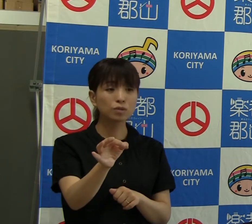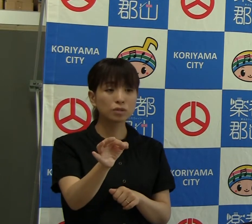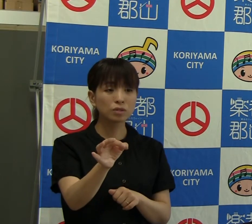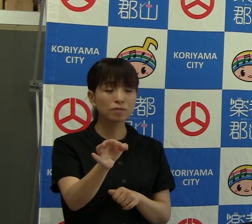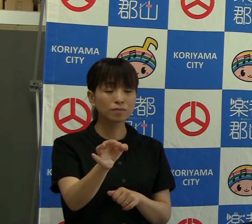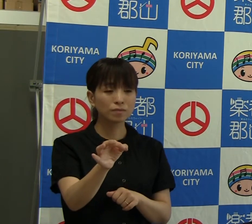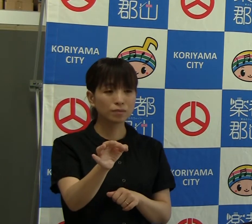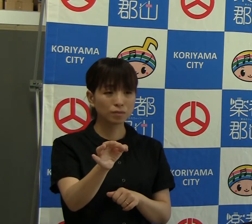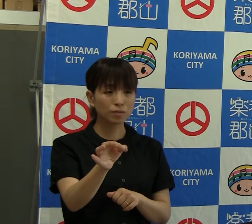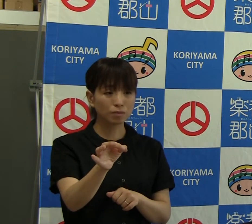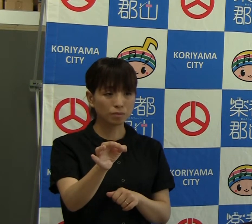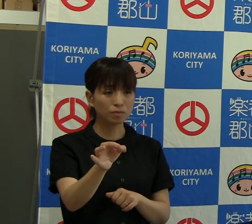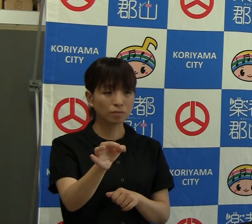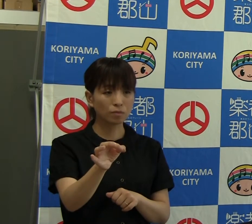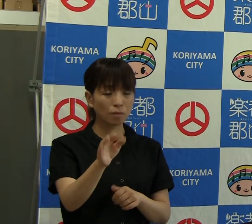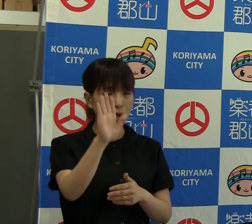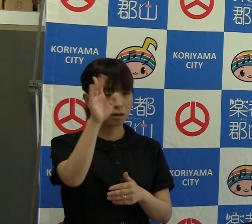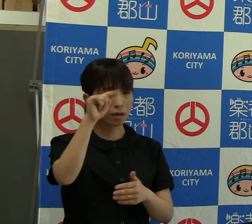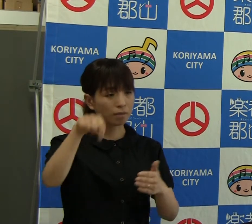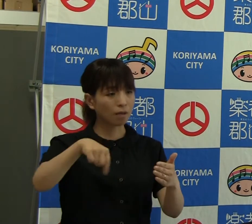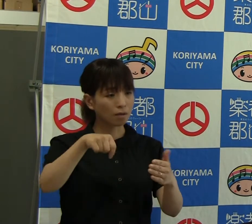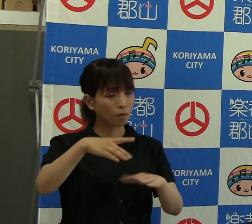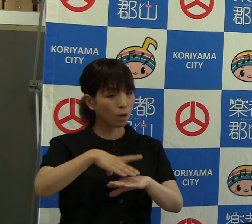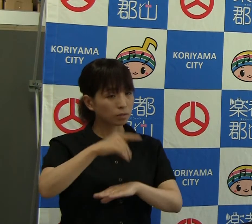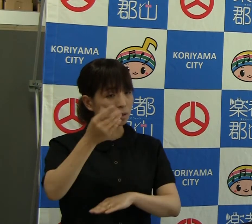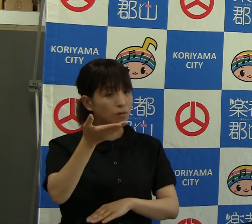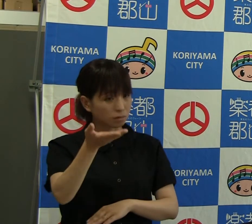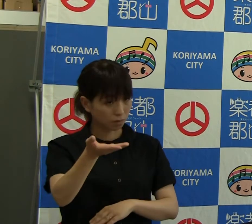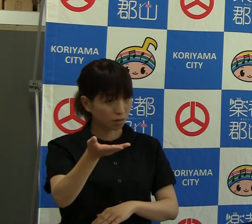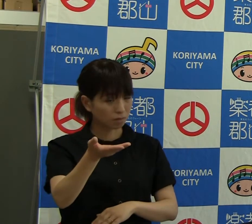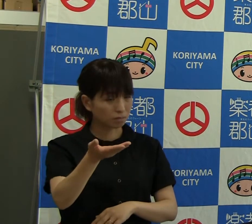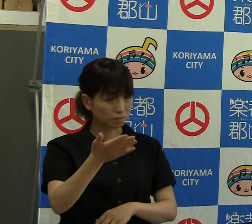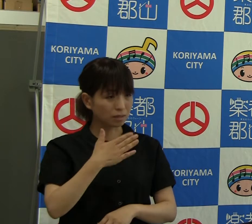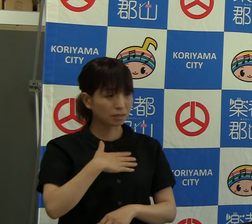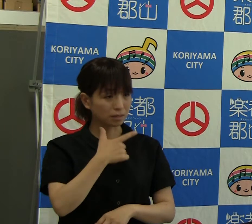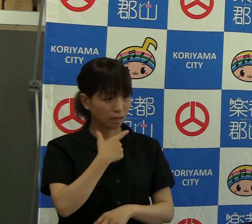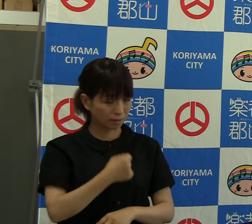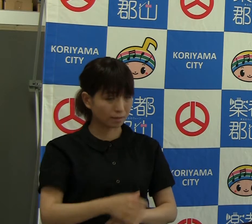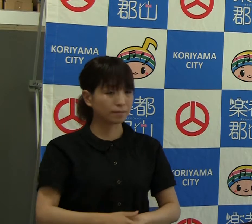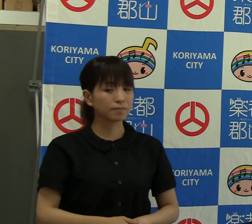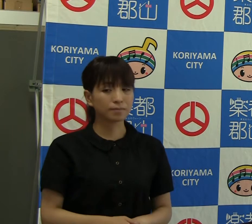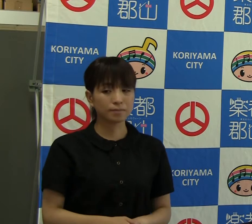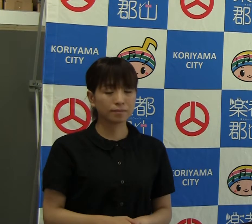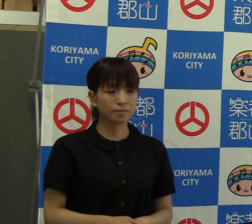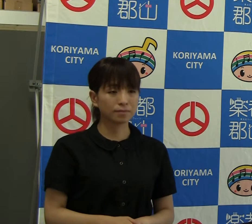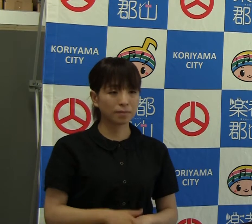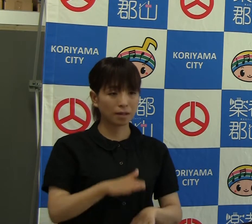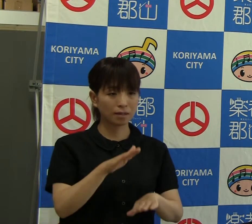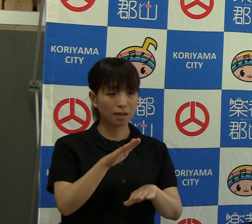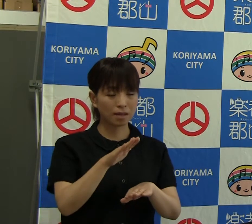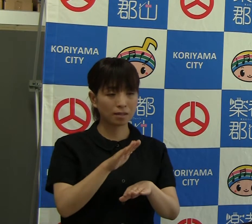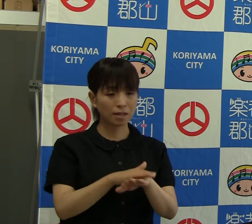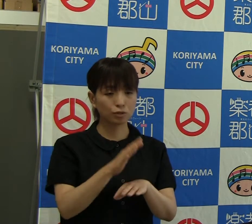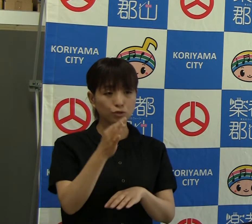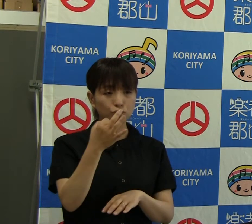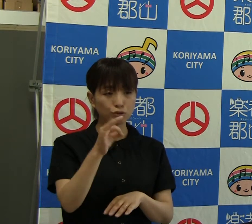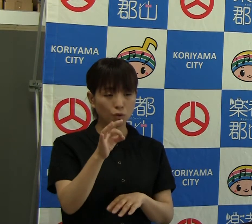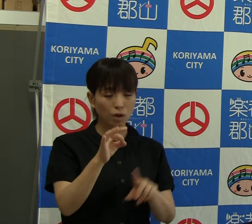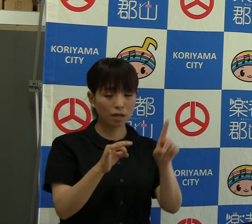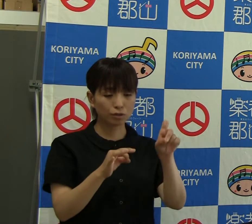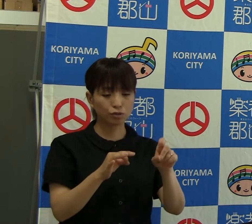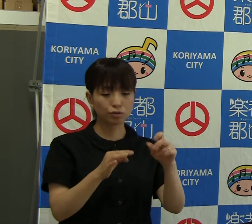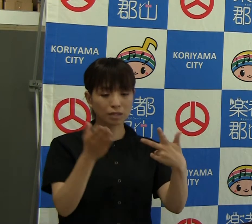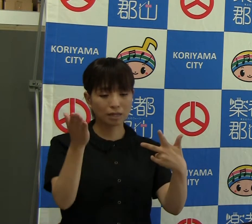仕組みをされるのは県内では初なのか、そこを確認させてください。あと手数料が